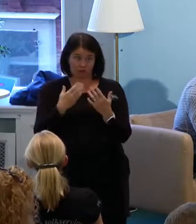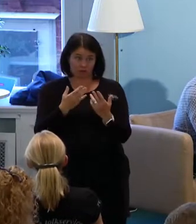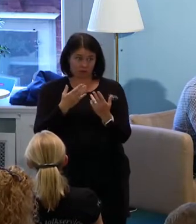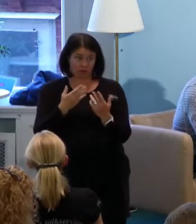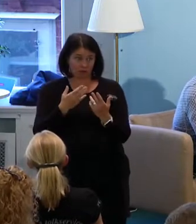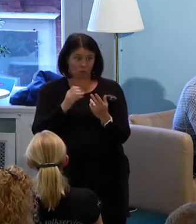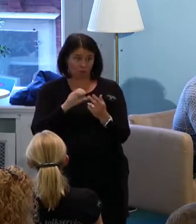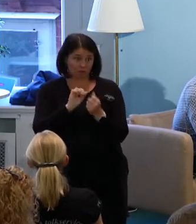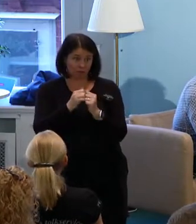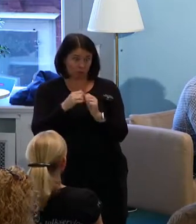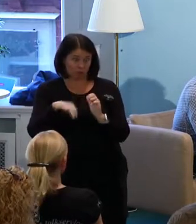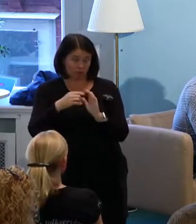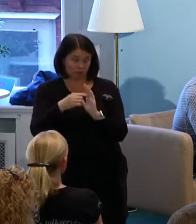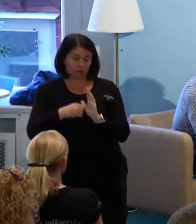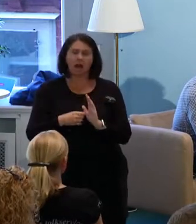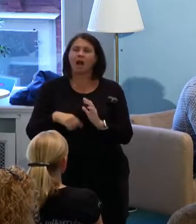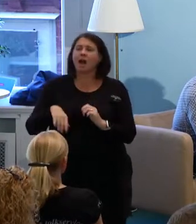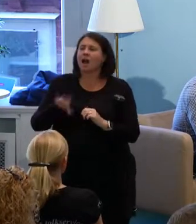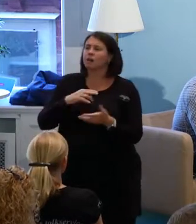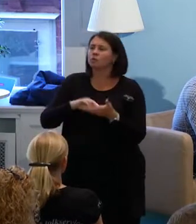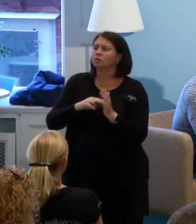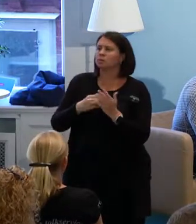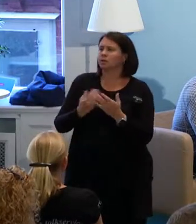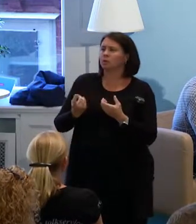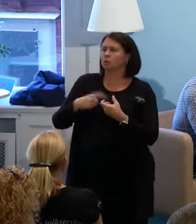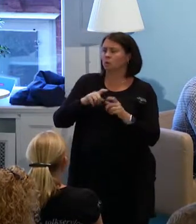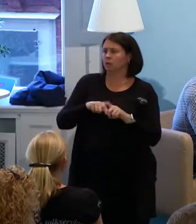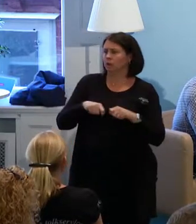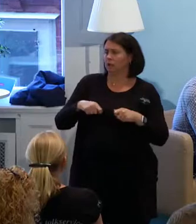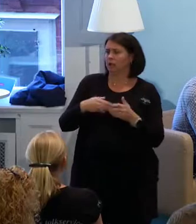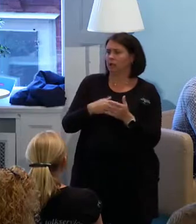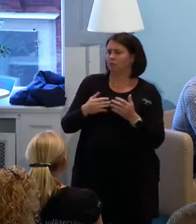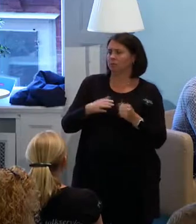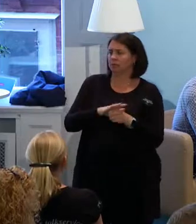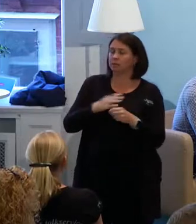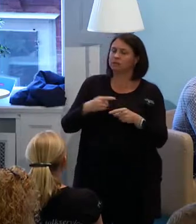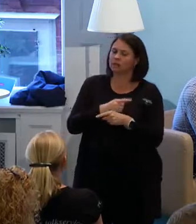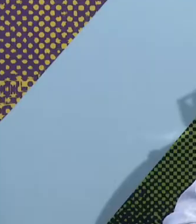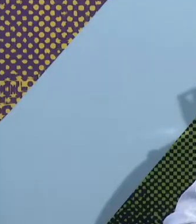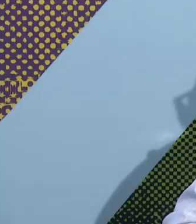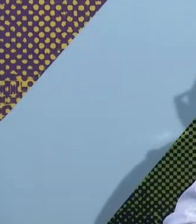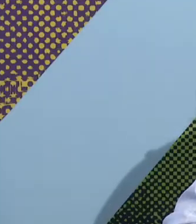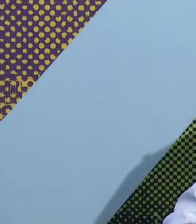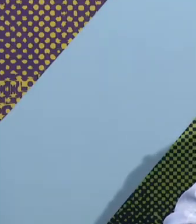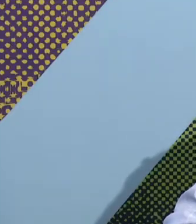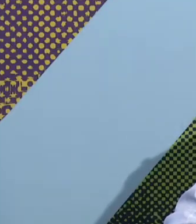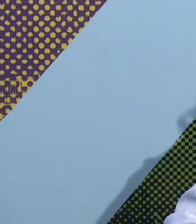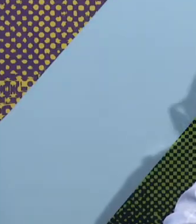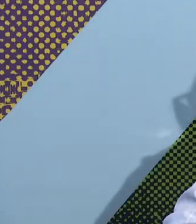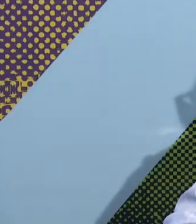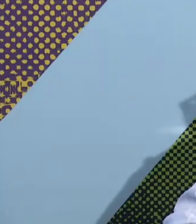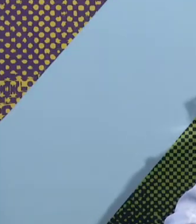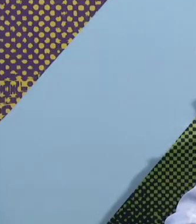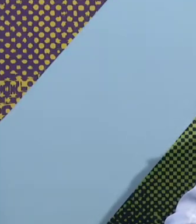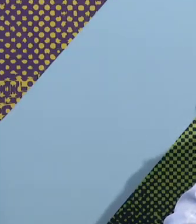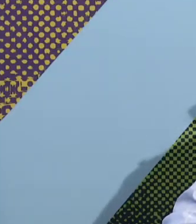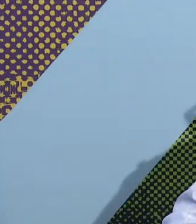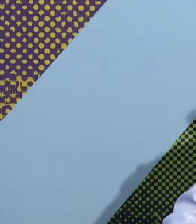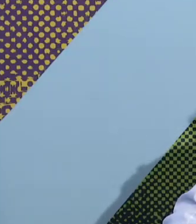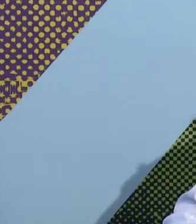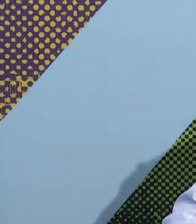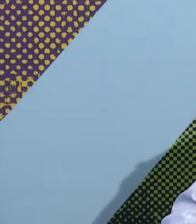men alla de här systemen är inte knutna till arbetsmarknaden. Så mycket är ju liksom vård och omsorg, liksom kommunal service i många länder.